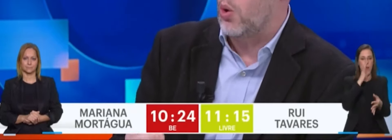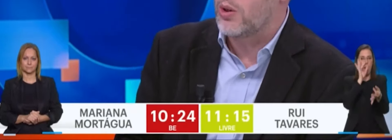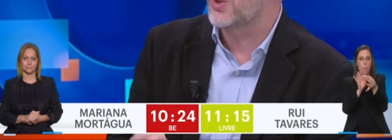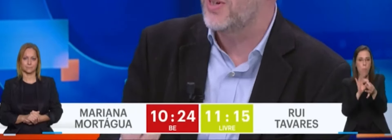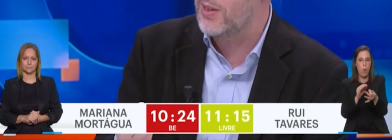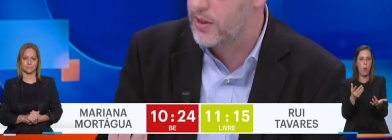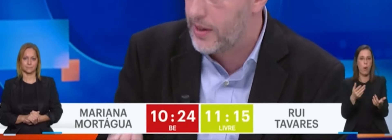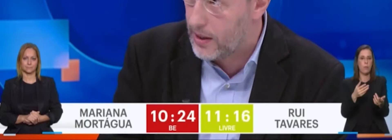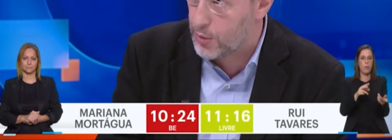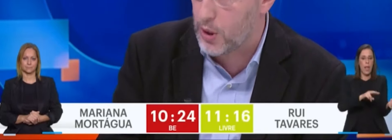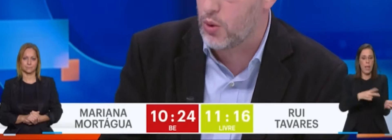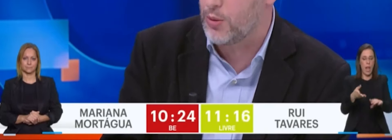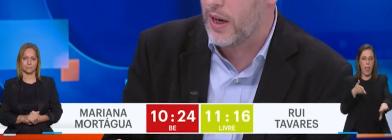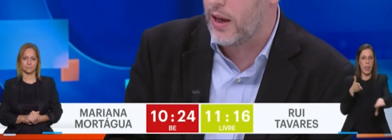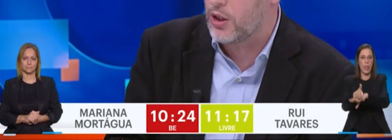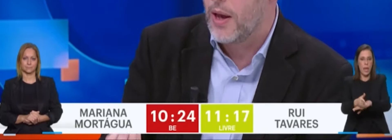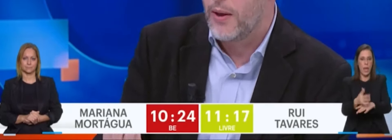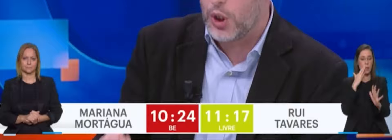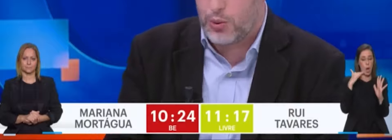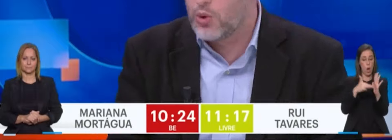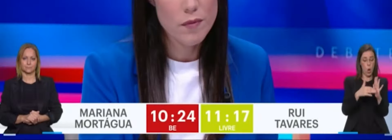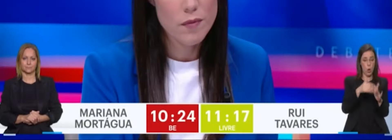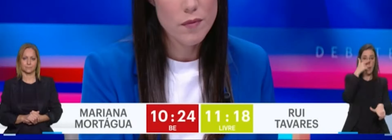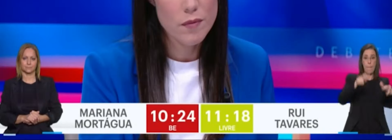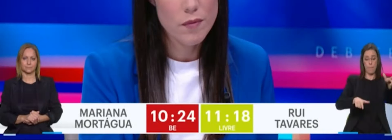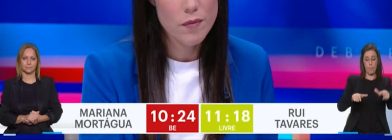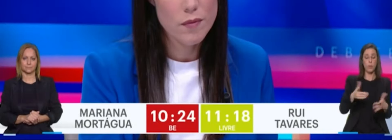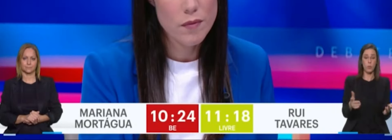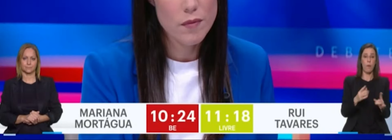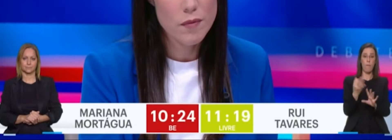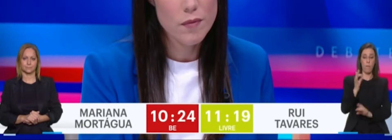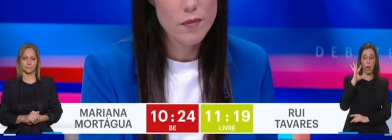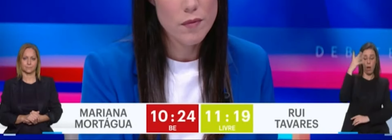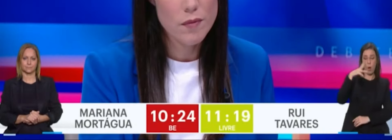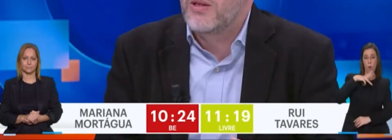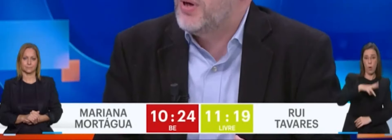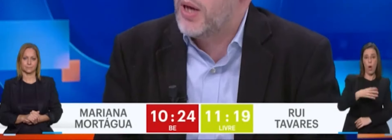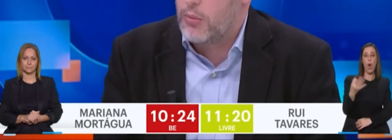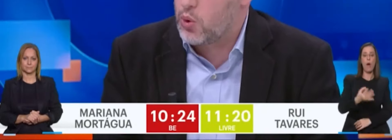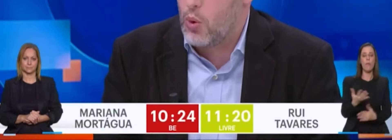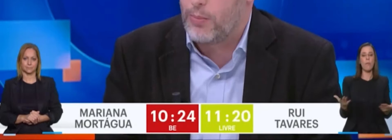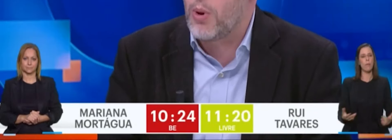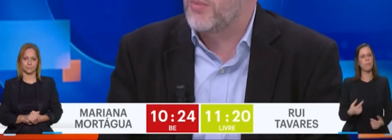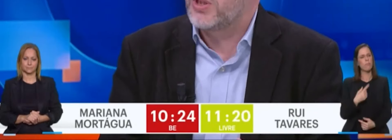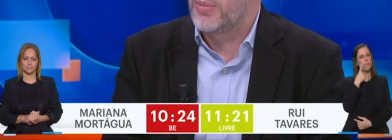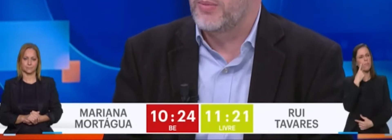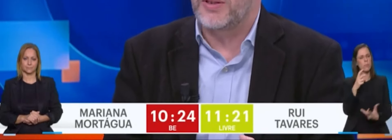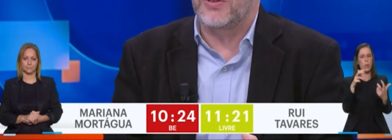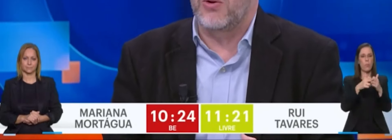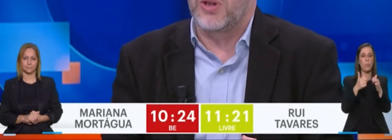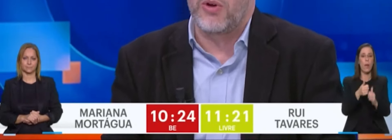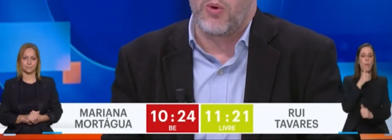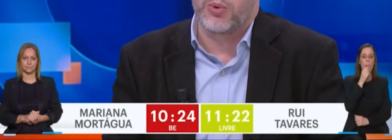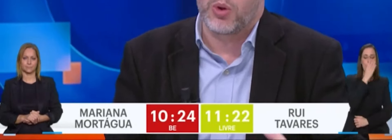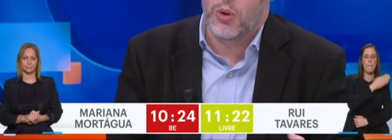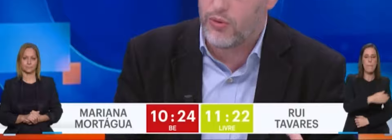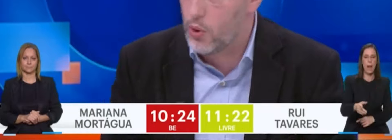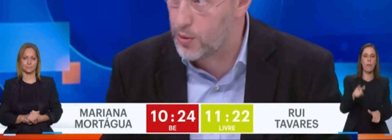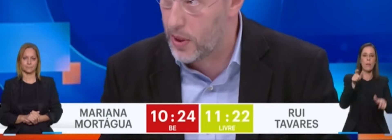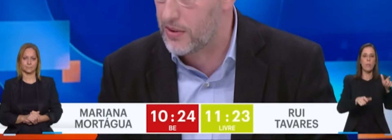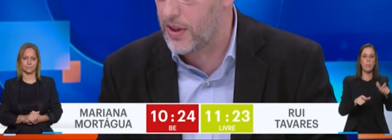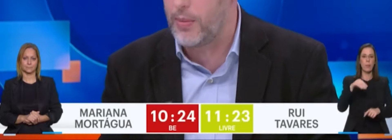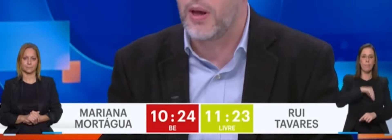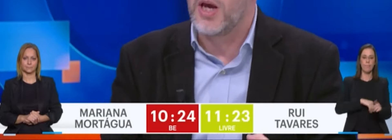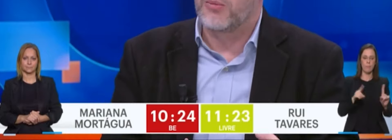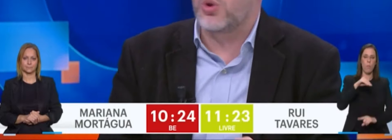pontuais ou transferências diretas para as contas bancárias das pessoas aliás isso aconteceu em Portugal e deparamos com problemas de implementação que tem a ver com pessoas que não